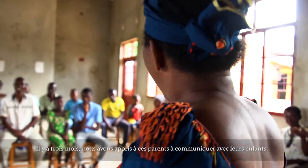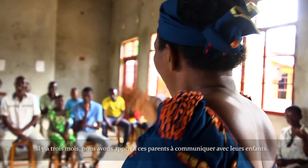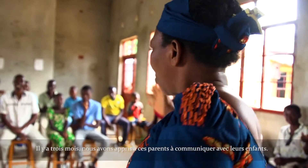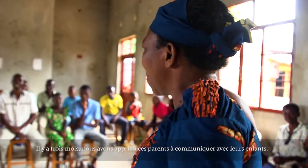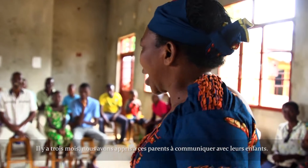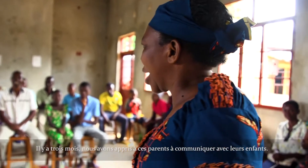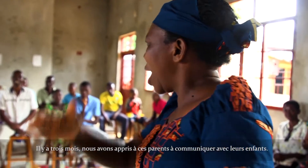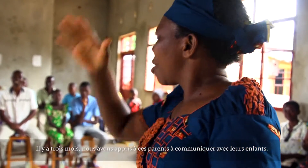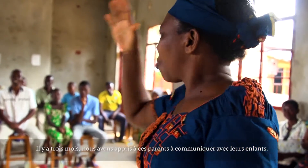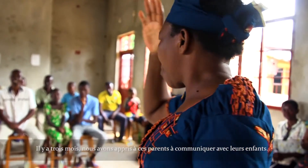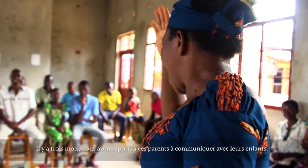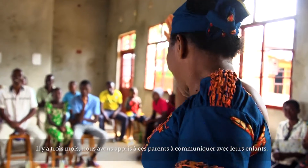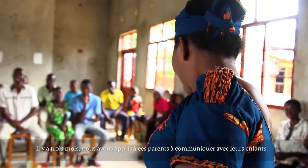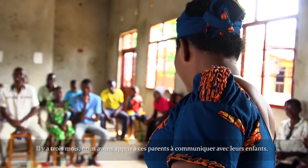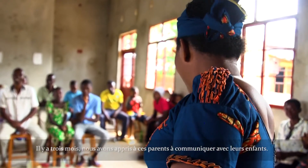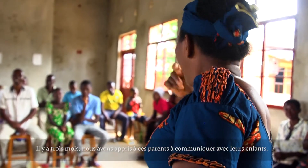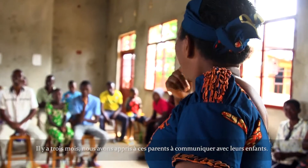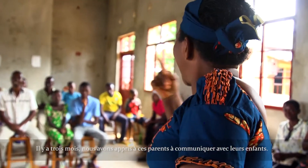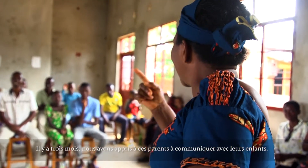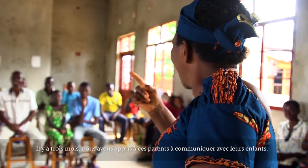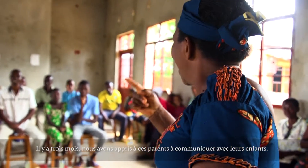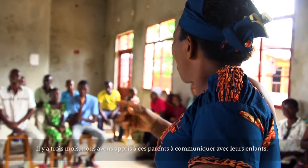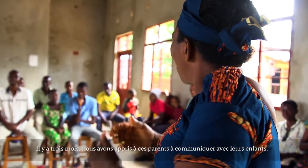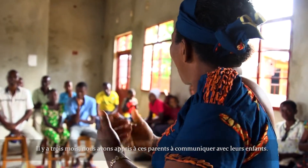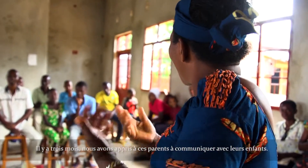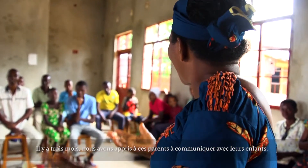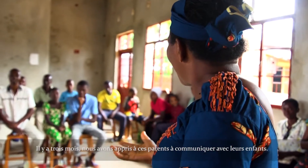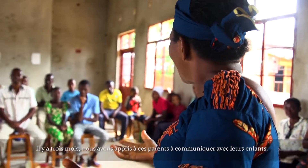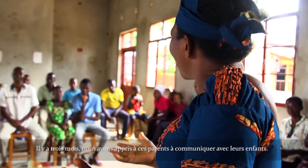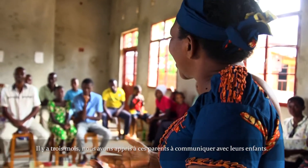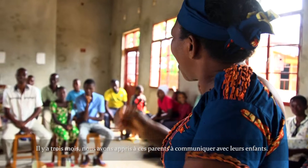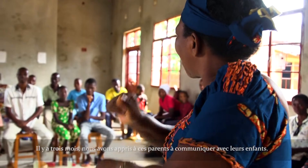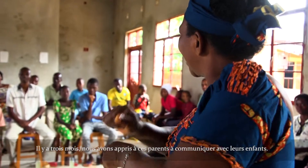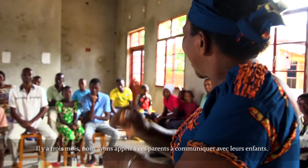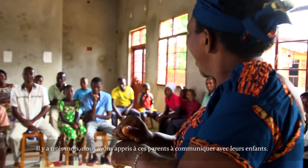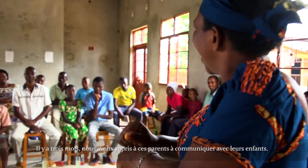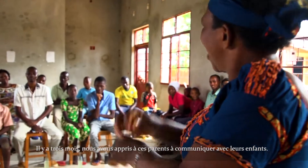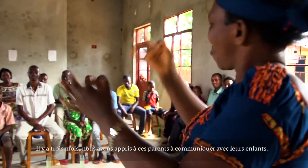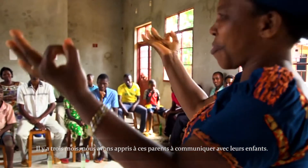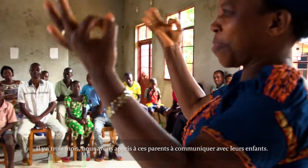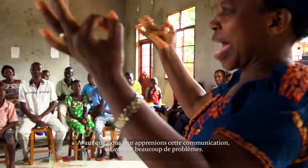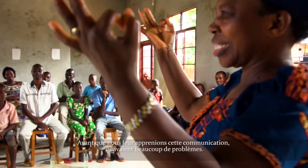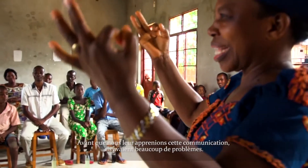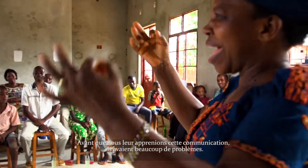haracyameza atatu wigishije abo babyeyi kuvugana n'abana babo n'ukuri imbere